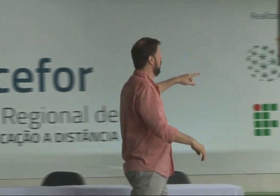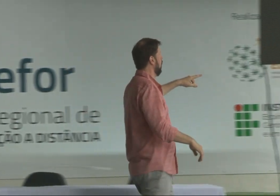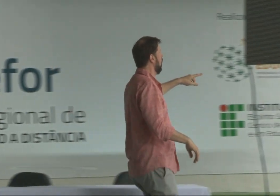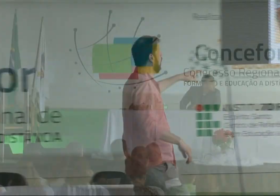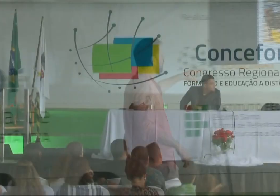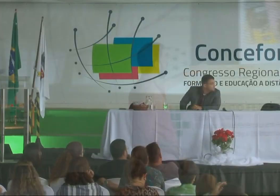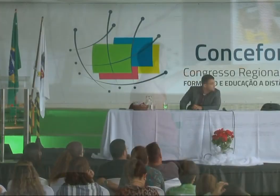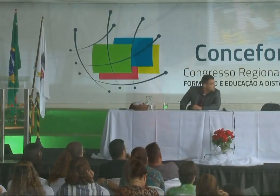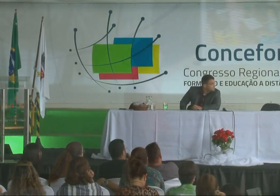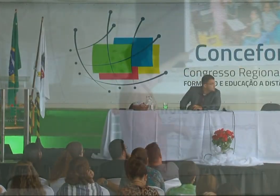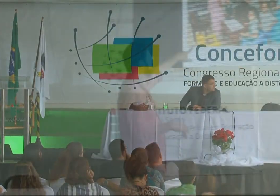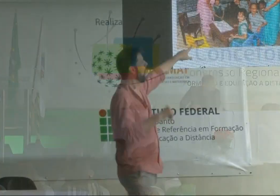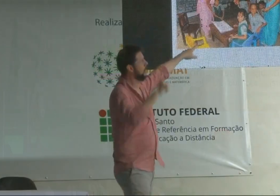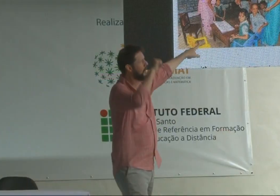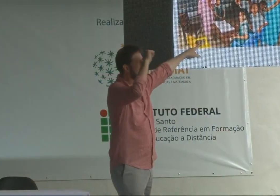se dá essa formação de língua de sinais.